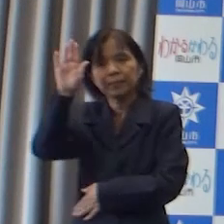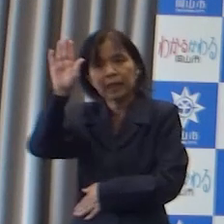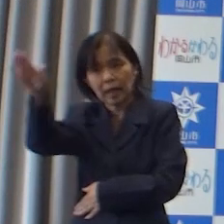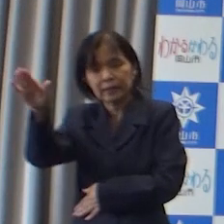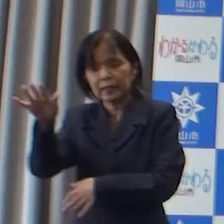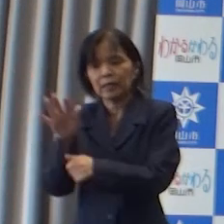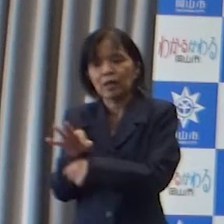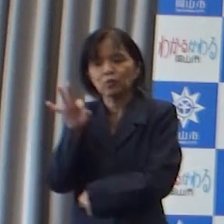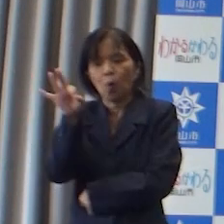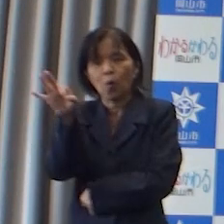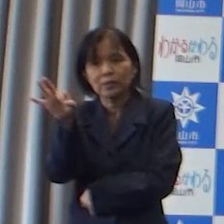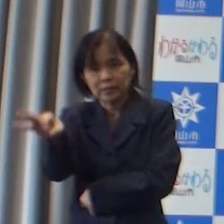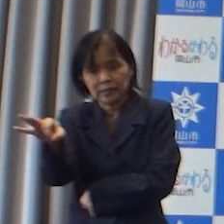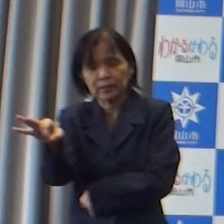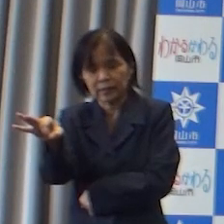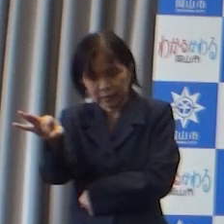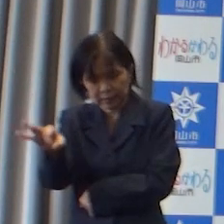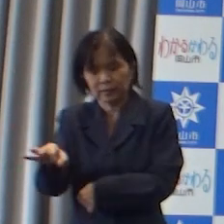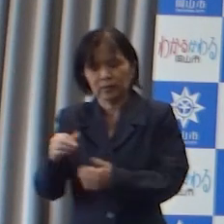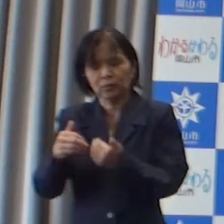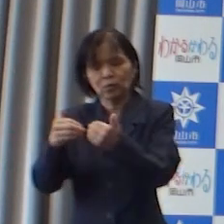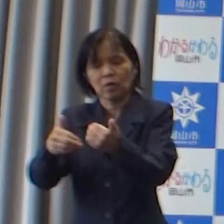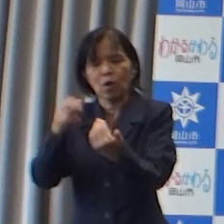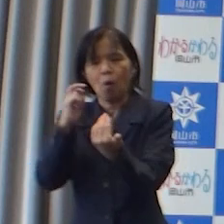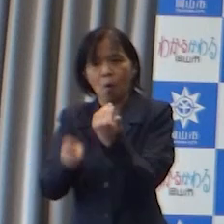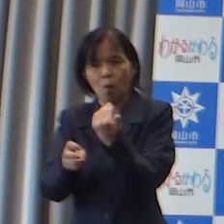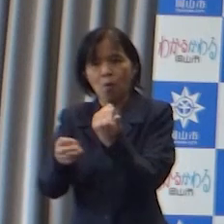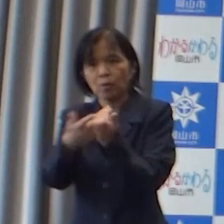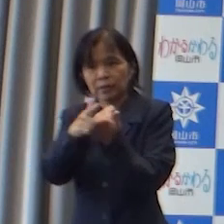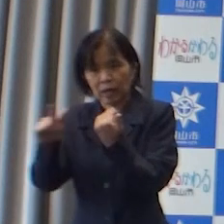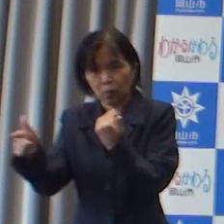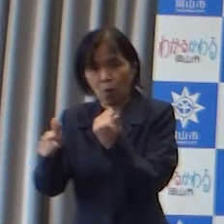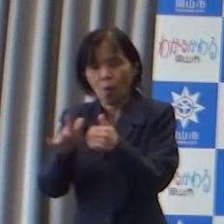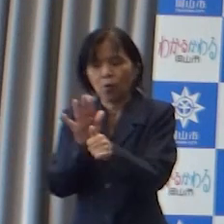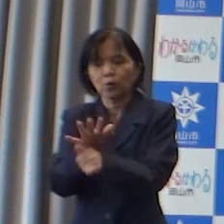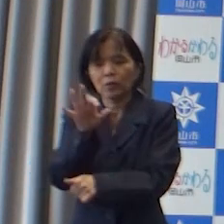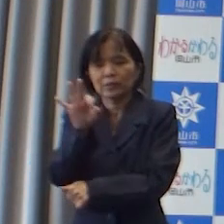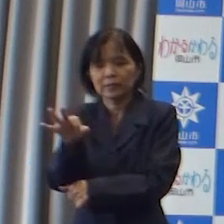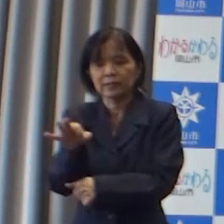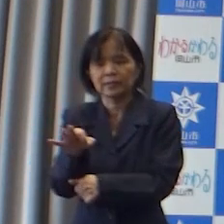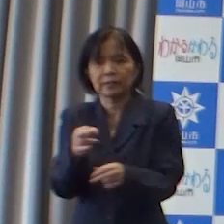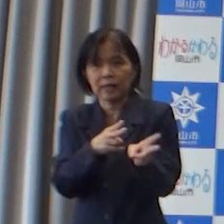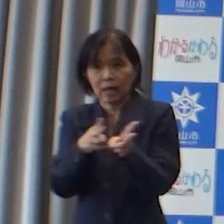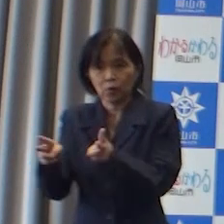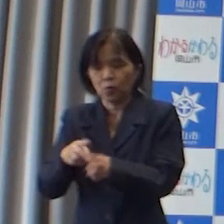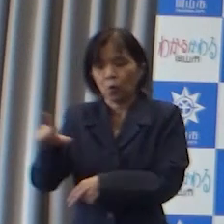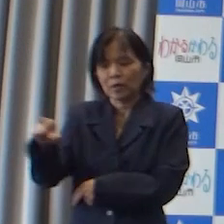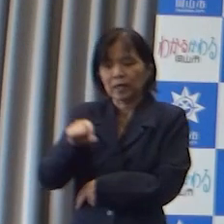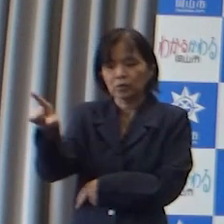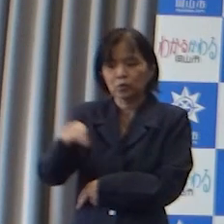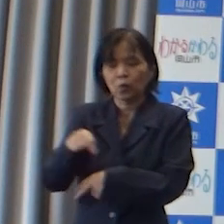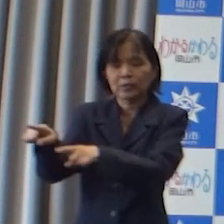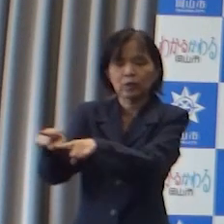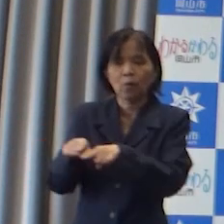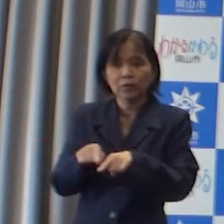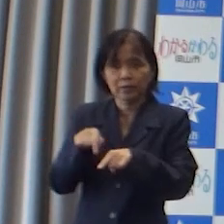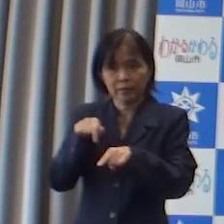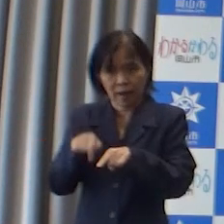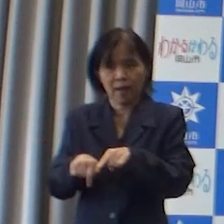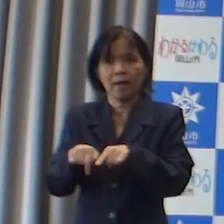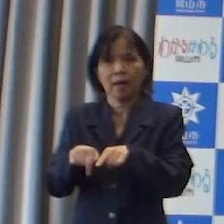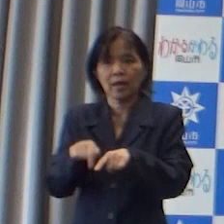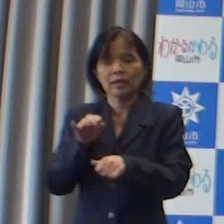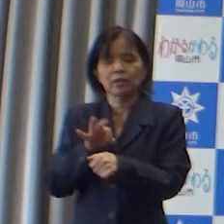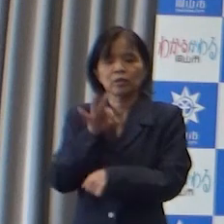資促進法に基づく支援措置や補助制度の活用により、今年投資額